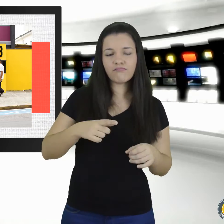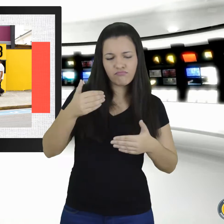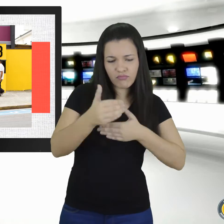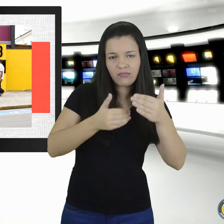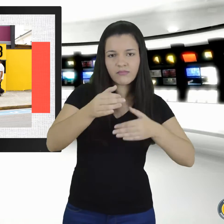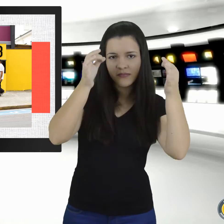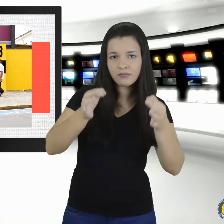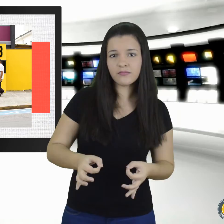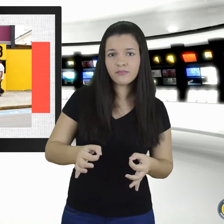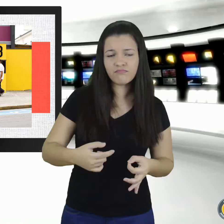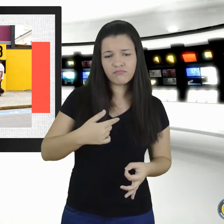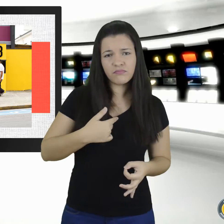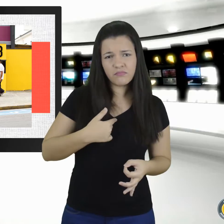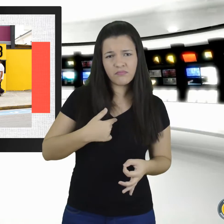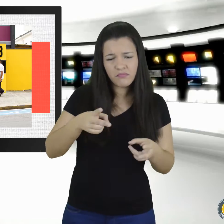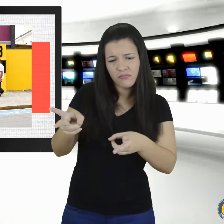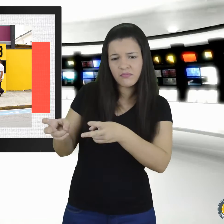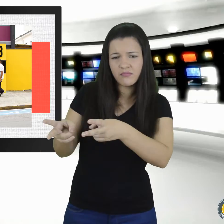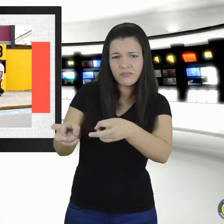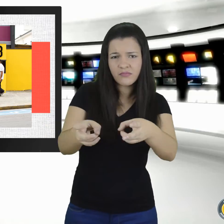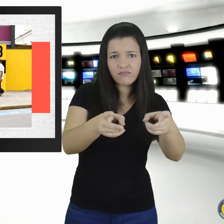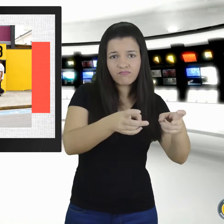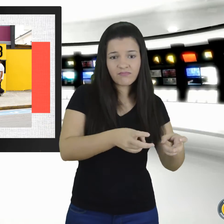processos. Chegamos à conclusão